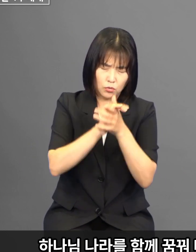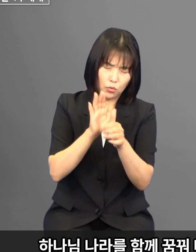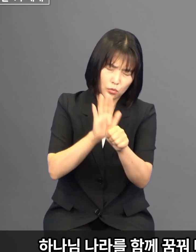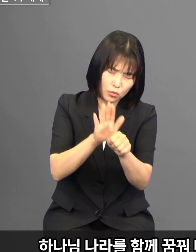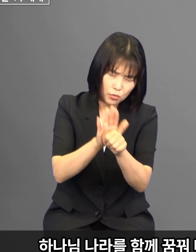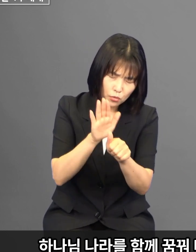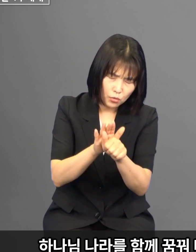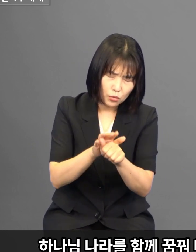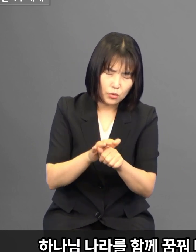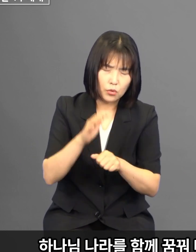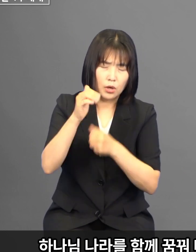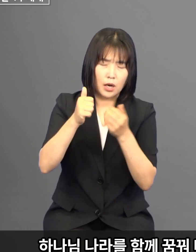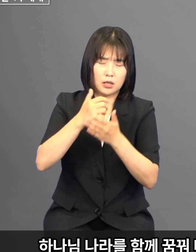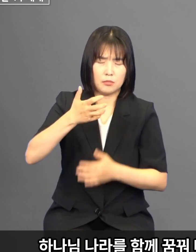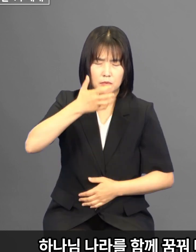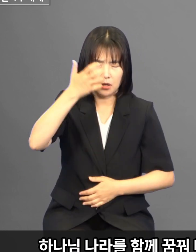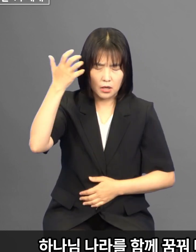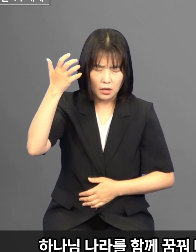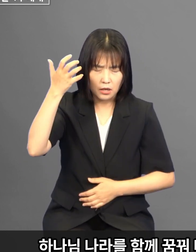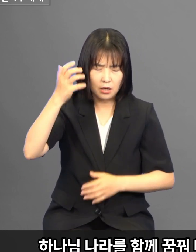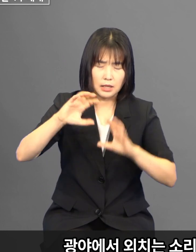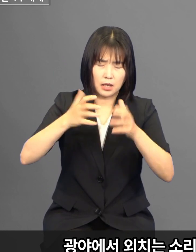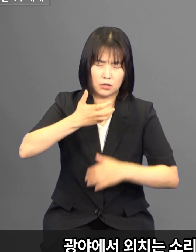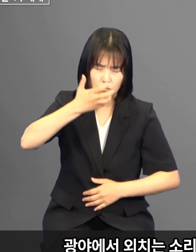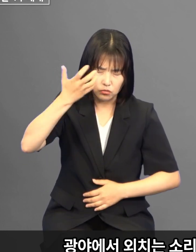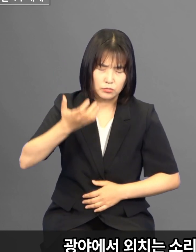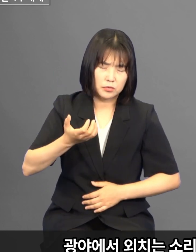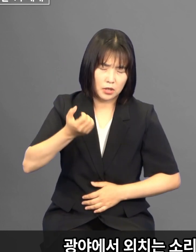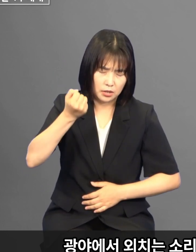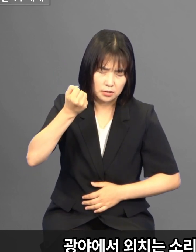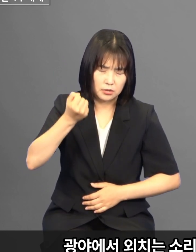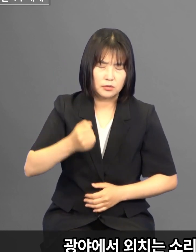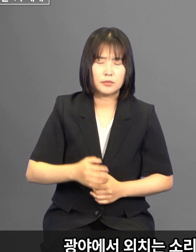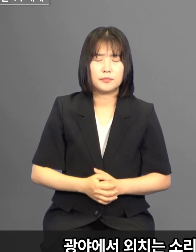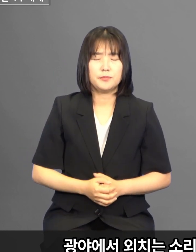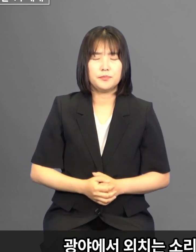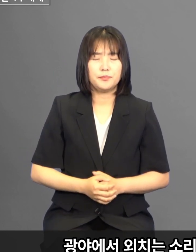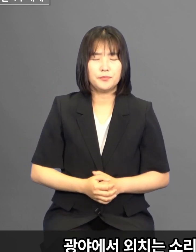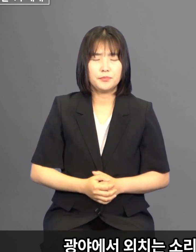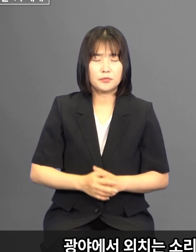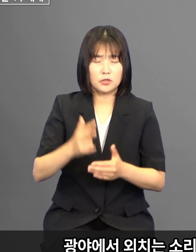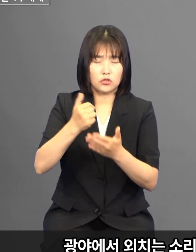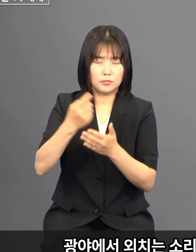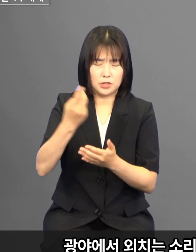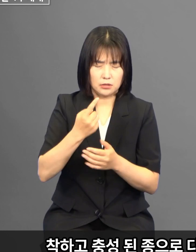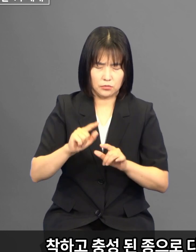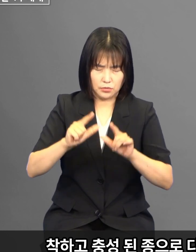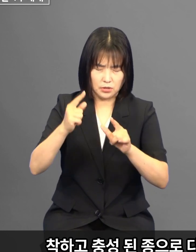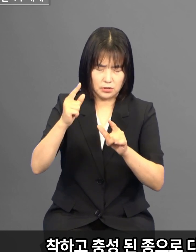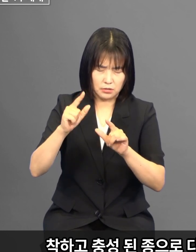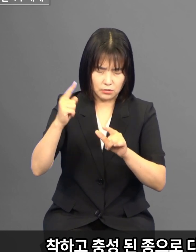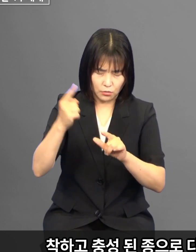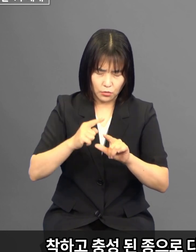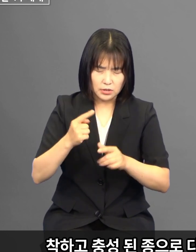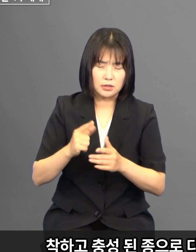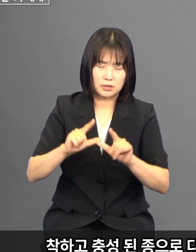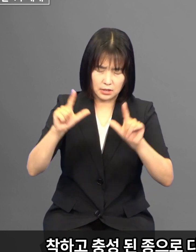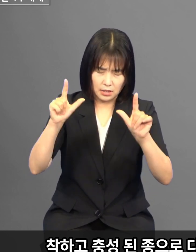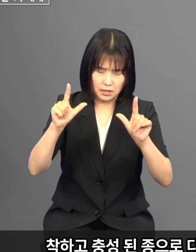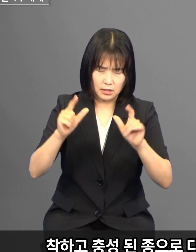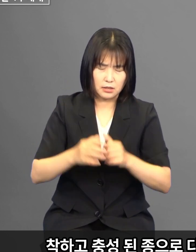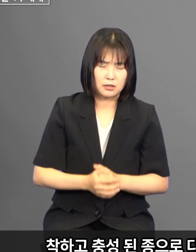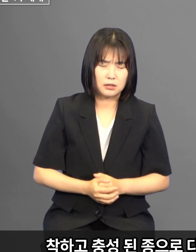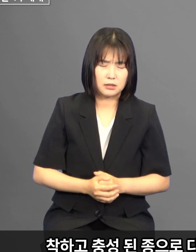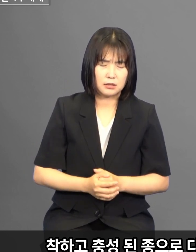나라를 함께 꿈꿔 나아갈 때에 주의 오실 길을 예비하며 광야에서 외치는 소리를 통하여 주님이 다시 오시는 날 착하고 충성된 정으로